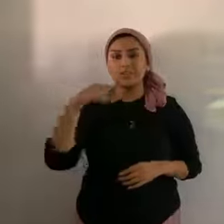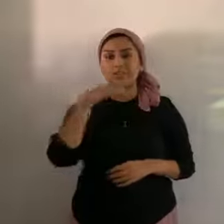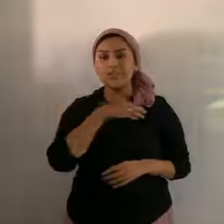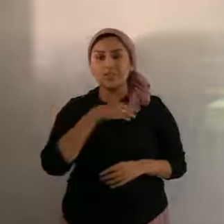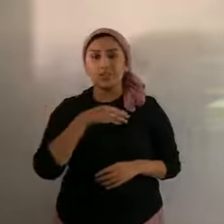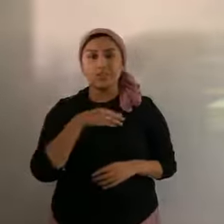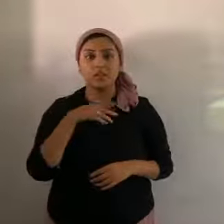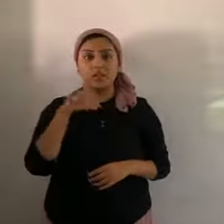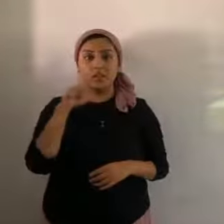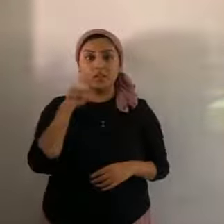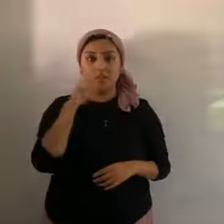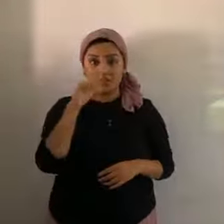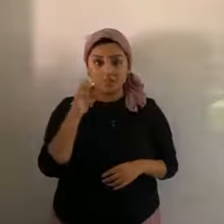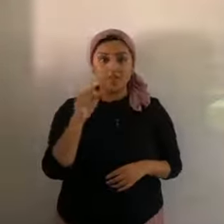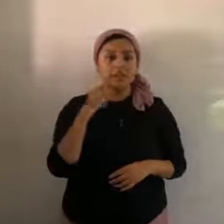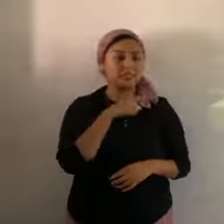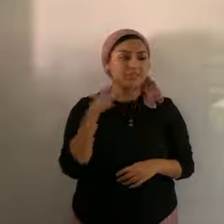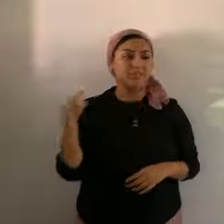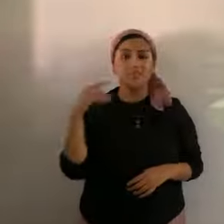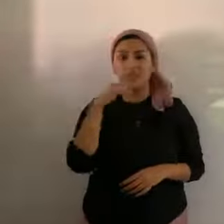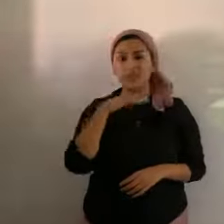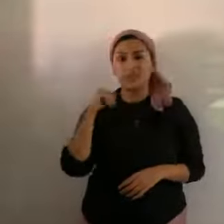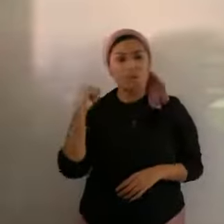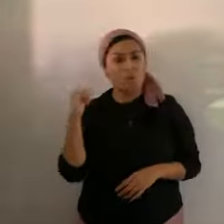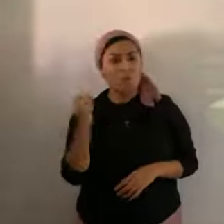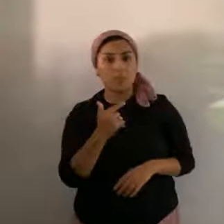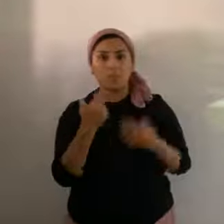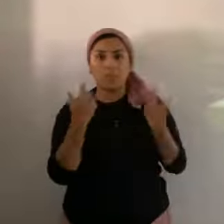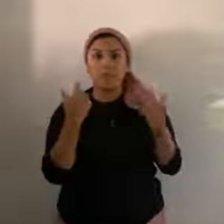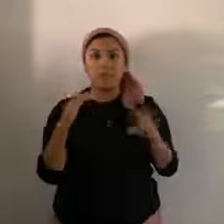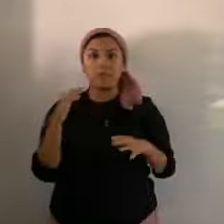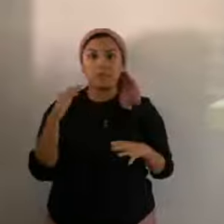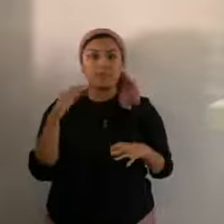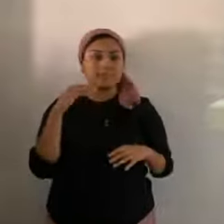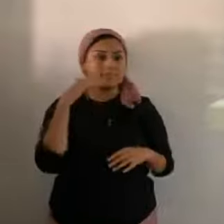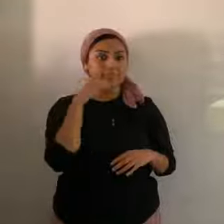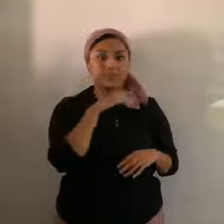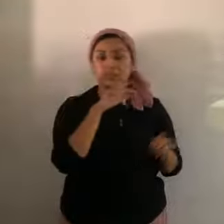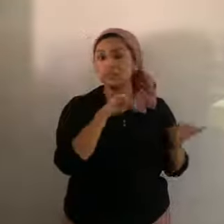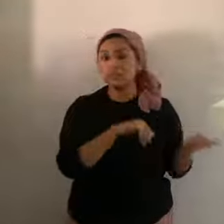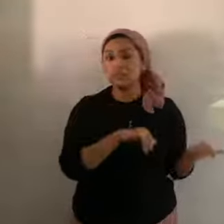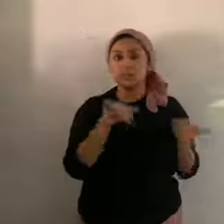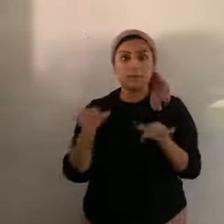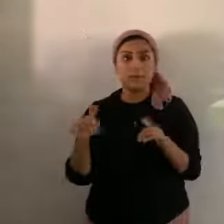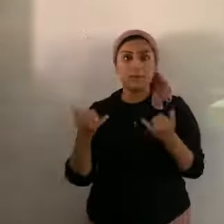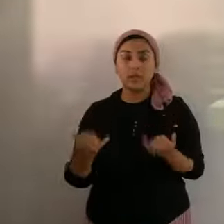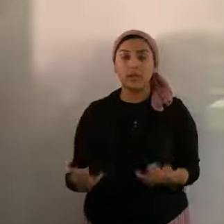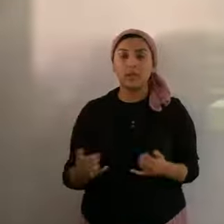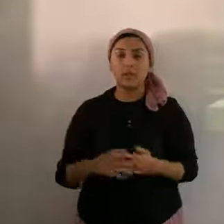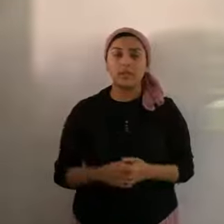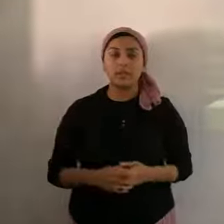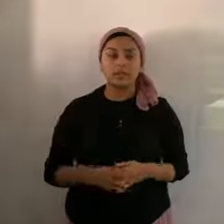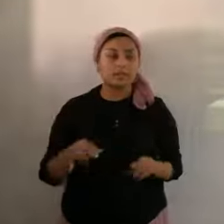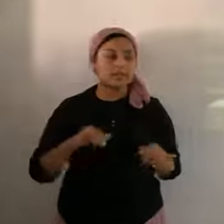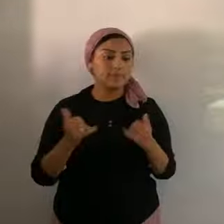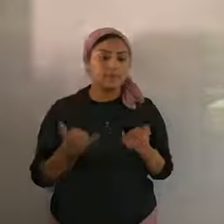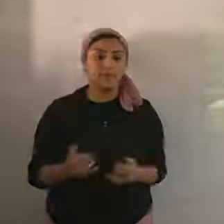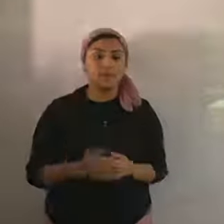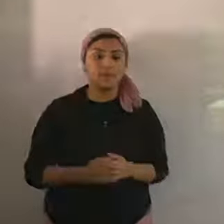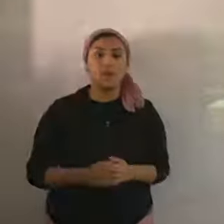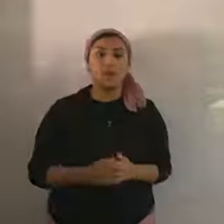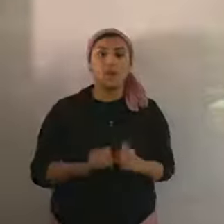sea, levitas, corruptos. Todos ya estaban en corrupción. Igual ahora. Igual ahora.